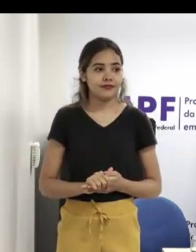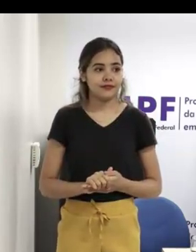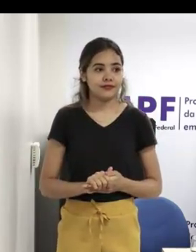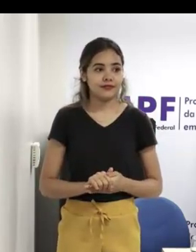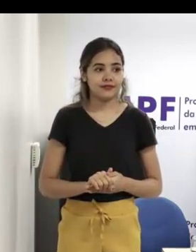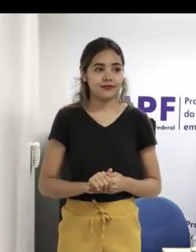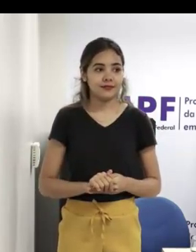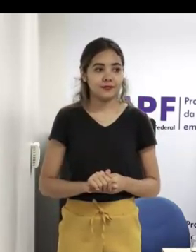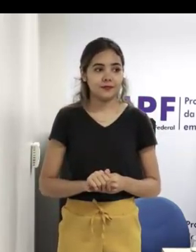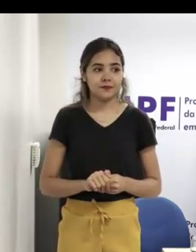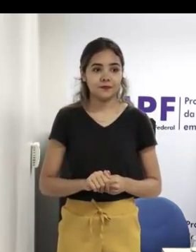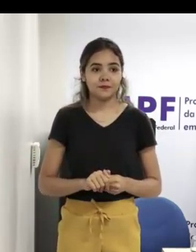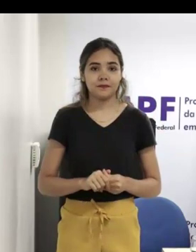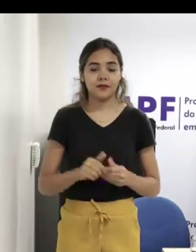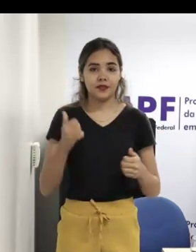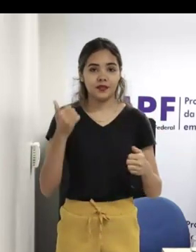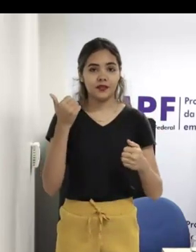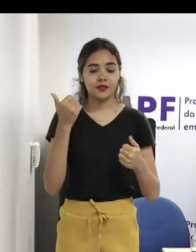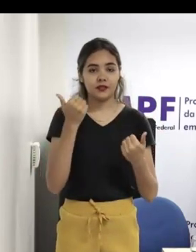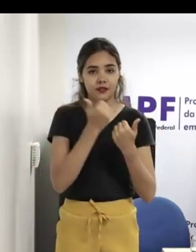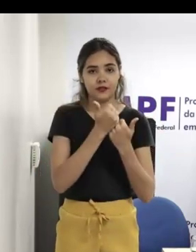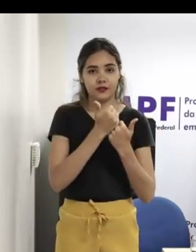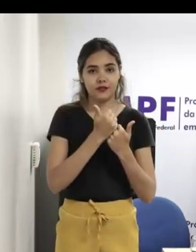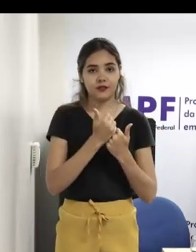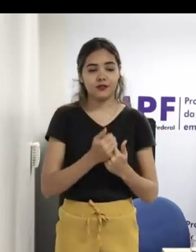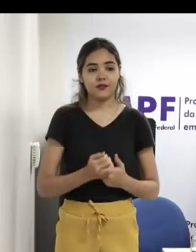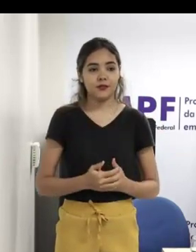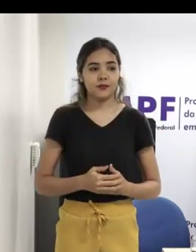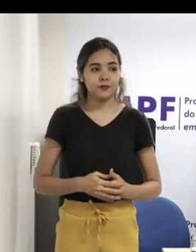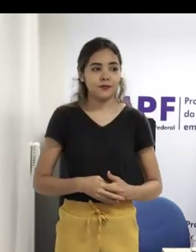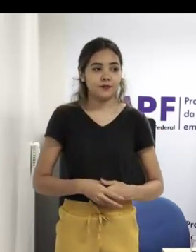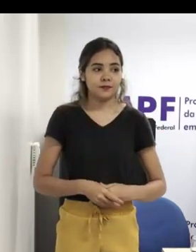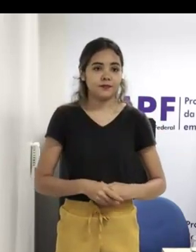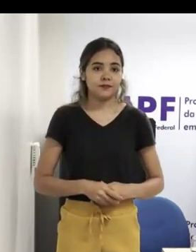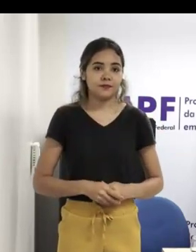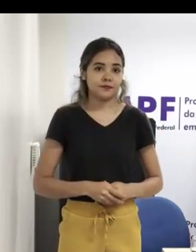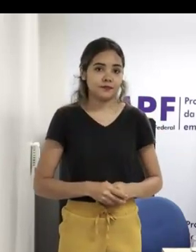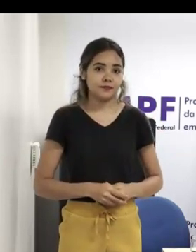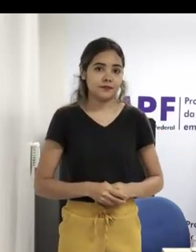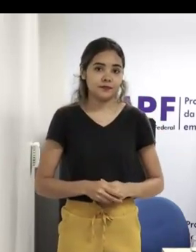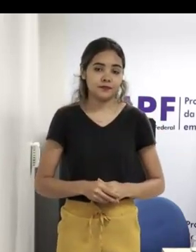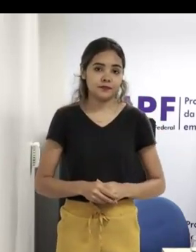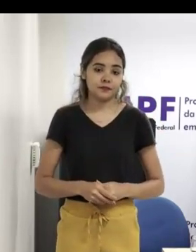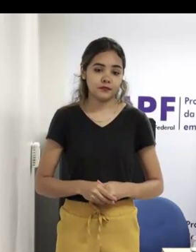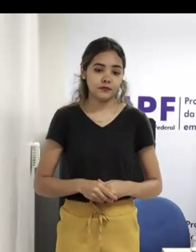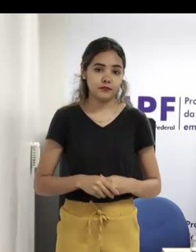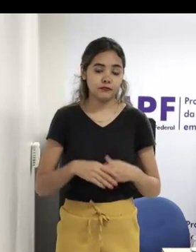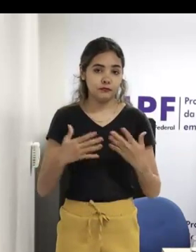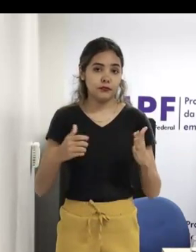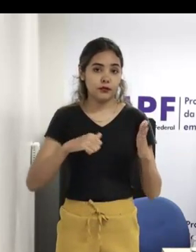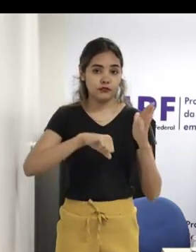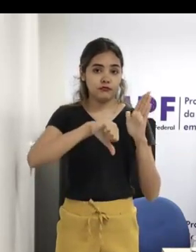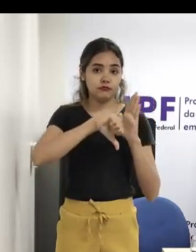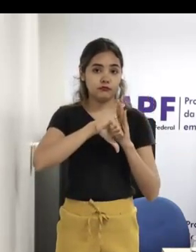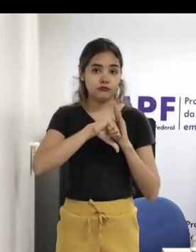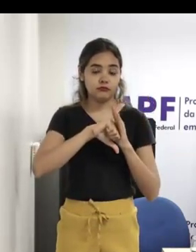também tivemos lá fazer o convite muito obrigado pelo comparecimento de todos eh isso vai depender se é importunação ou se é est da